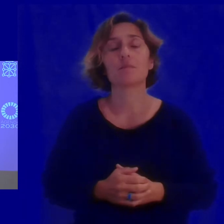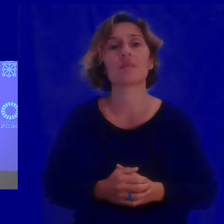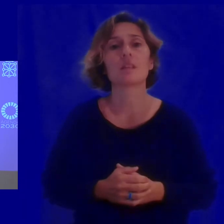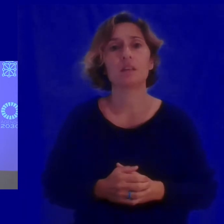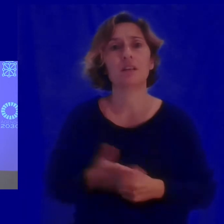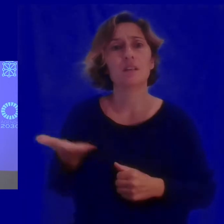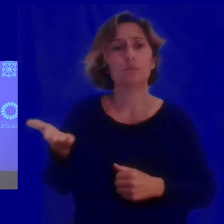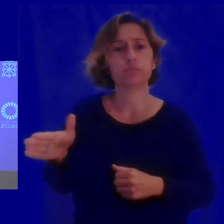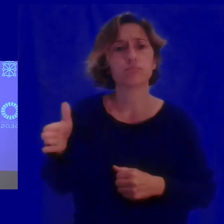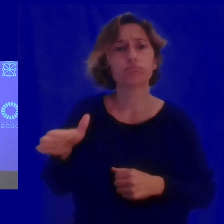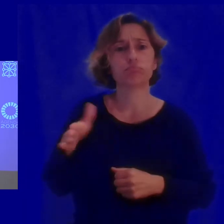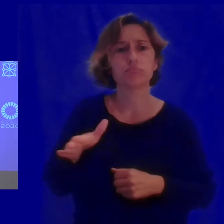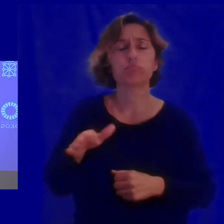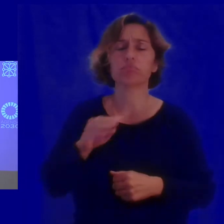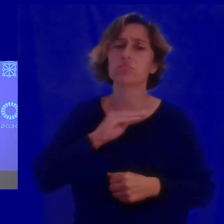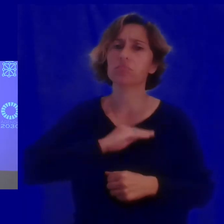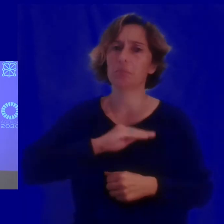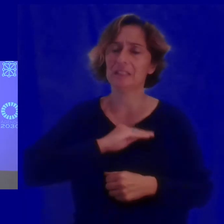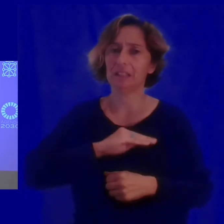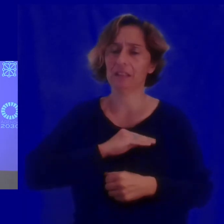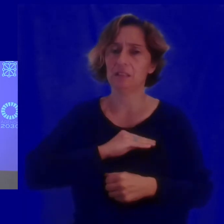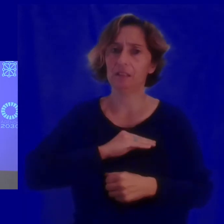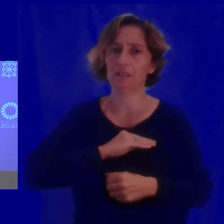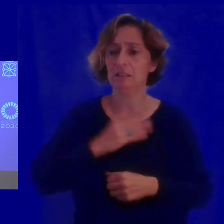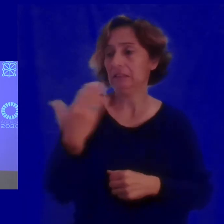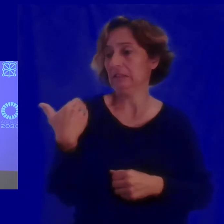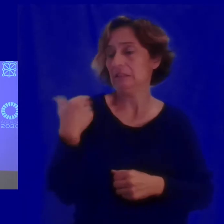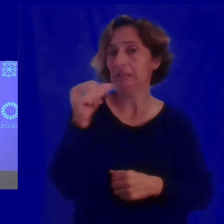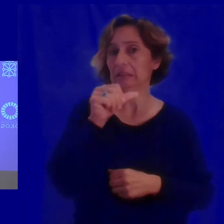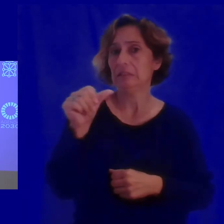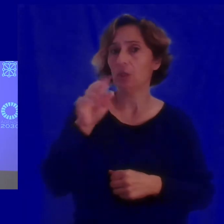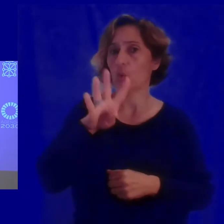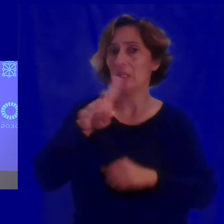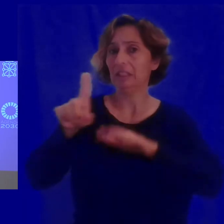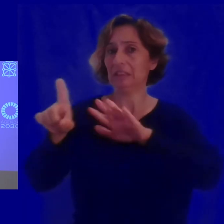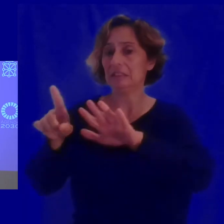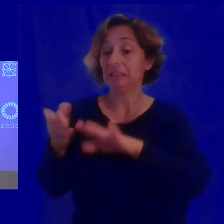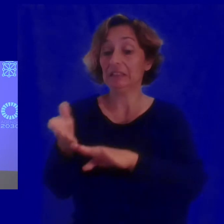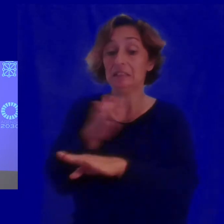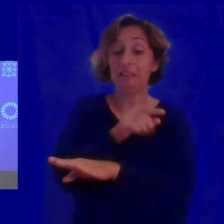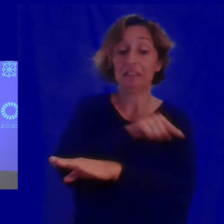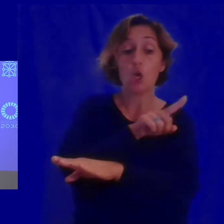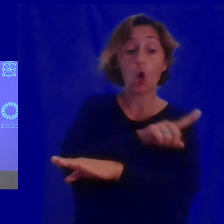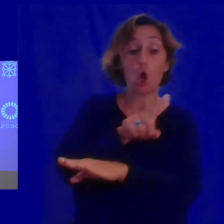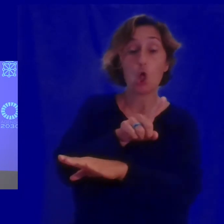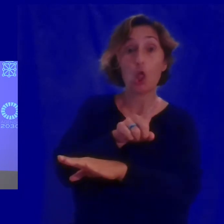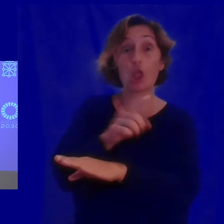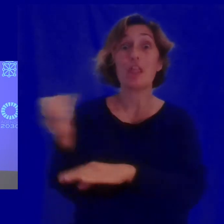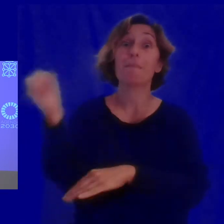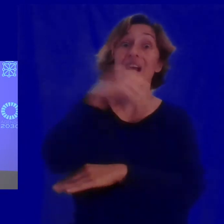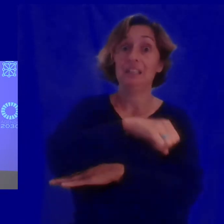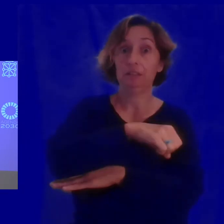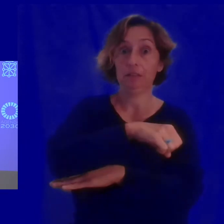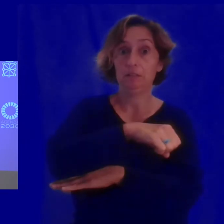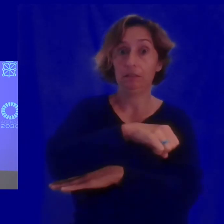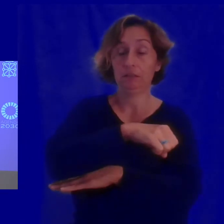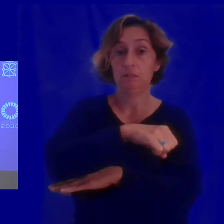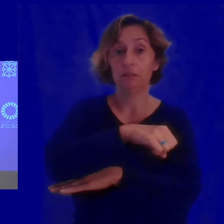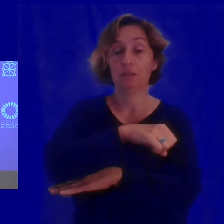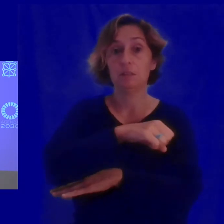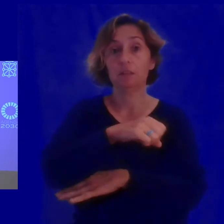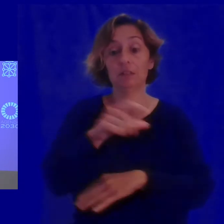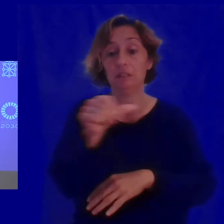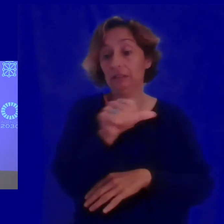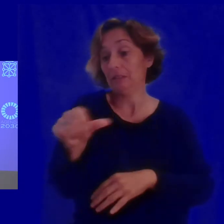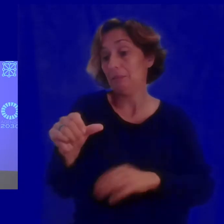elevado de fallecimientos, 46 la semana pasada, 11 más que en la anterior. Y el arranque de semana no ha sido mejor